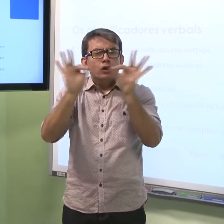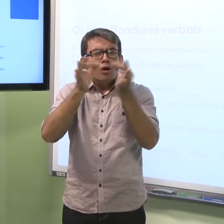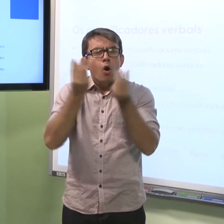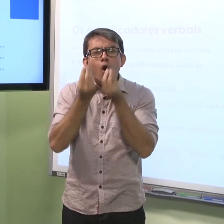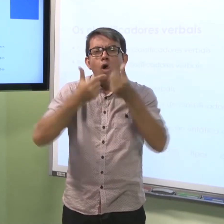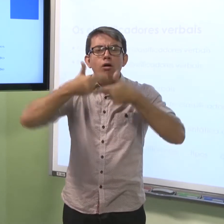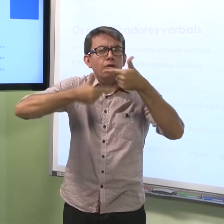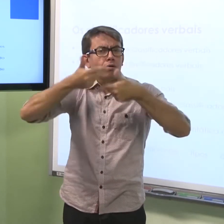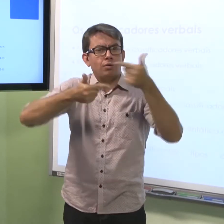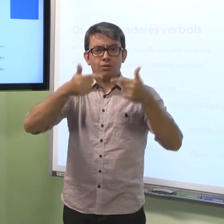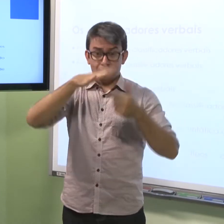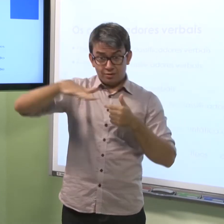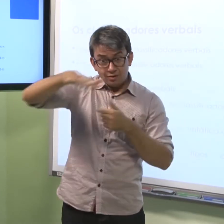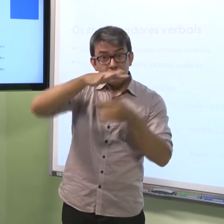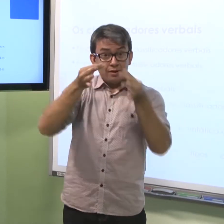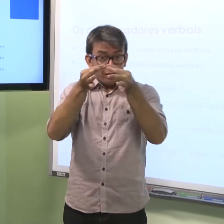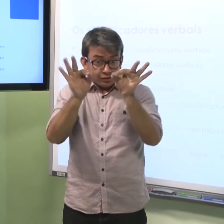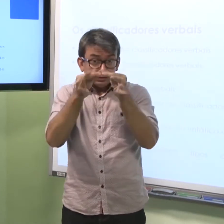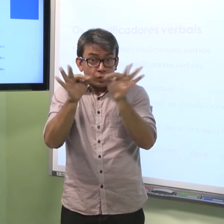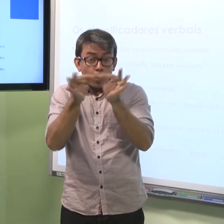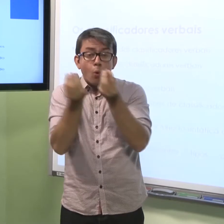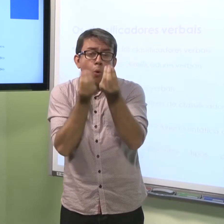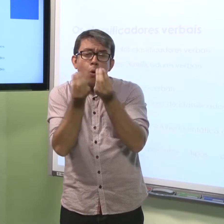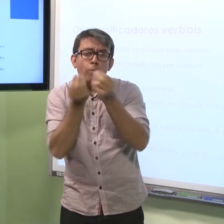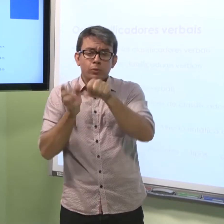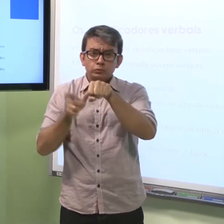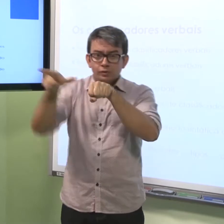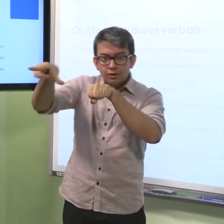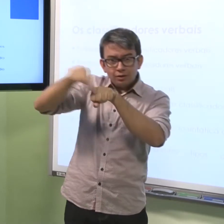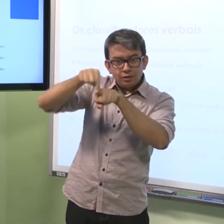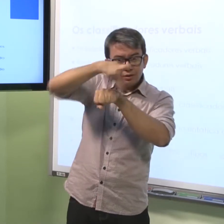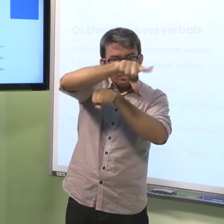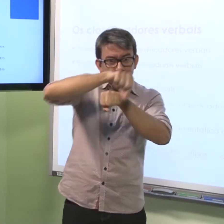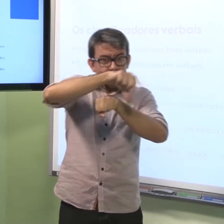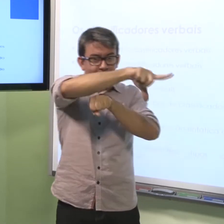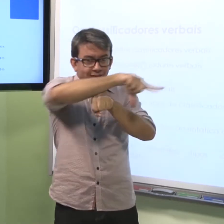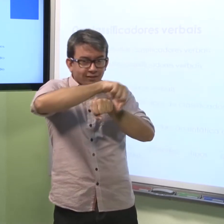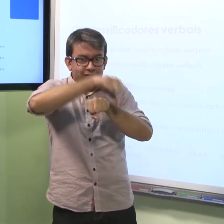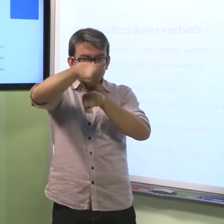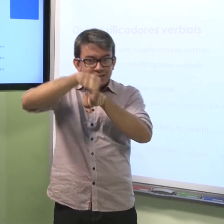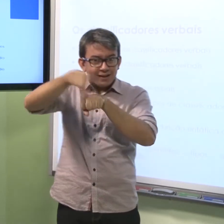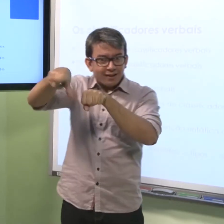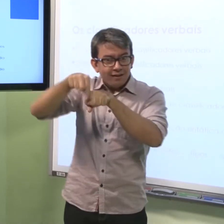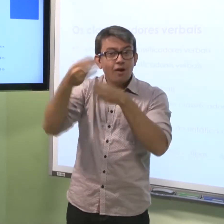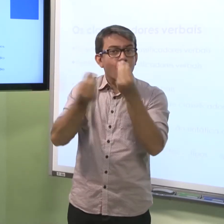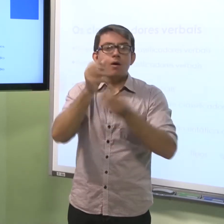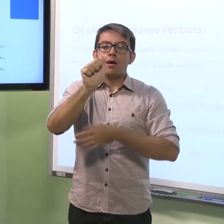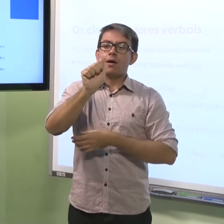Temos também os classificadores verbais e a função sintática do argumento.